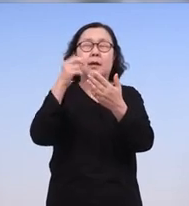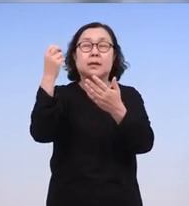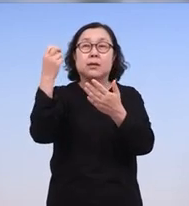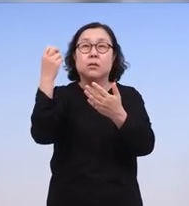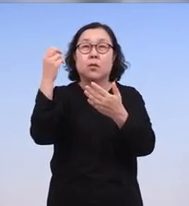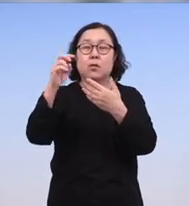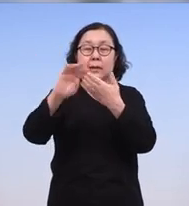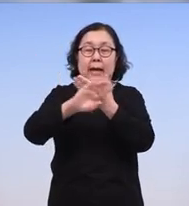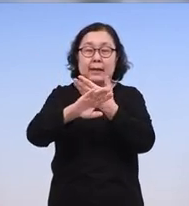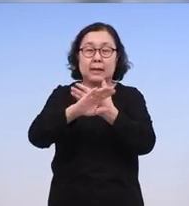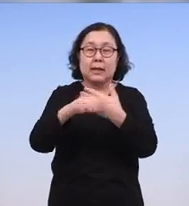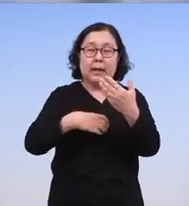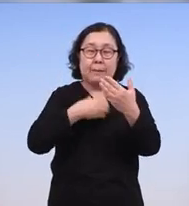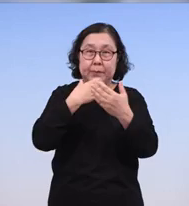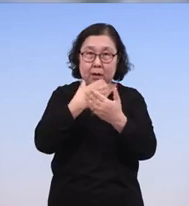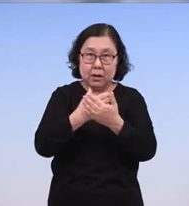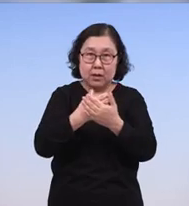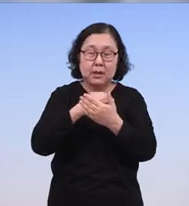기대합니다.